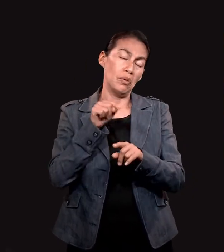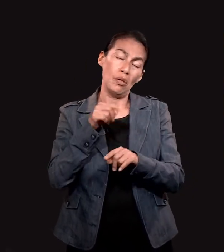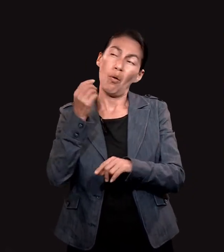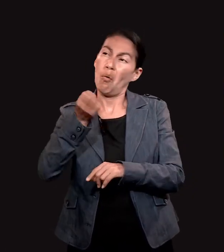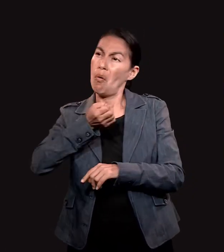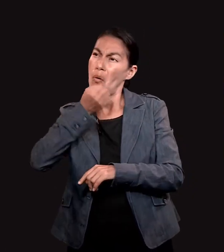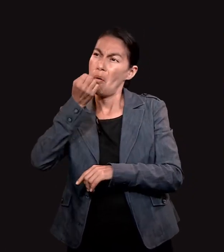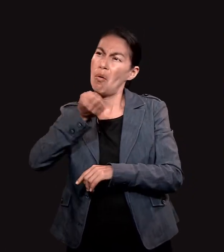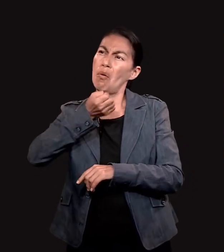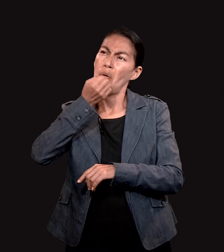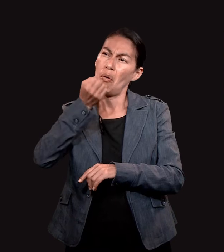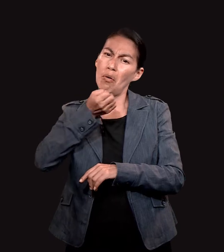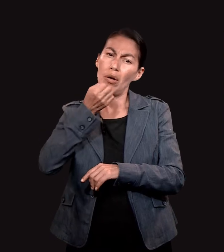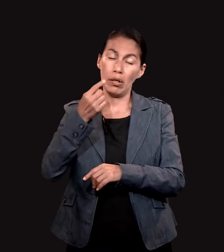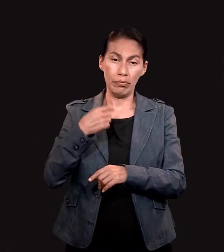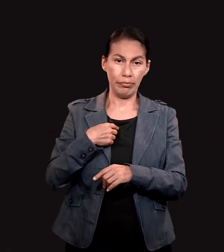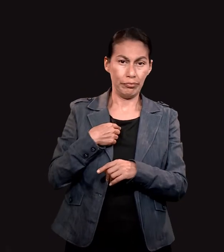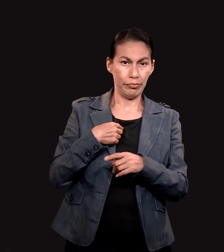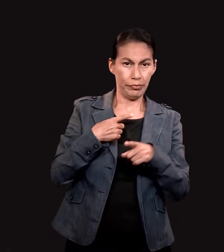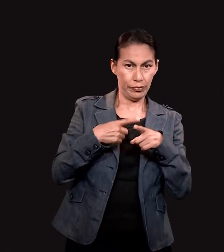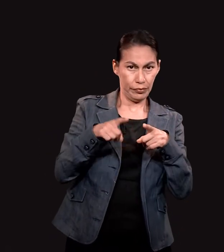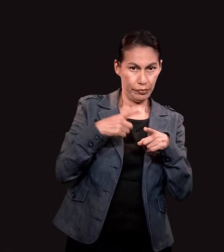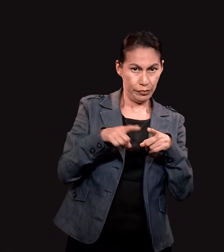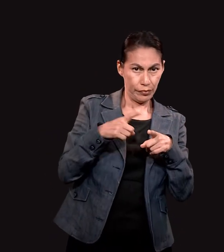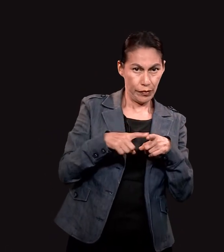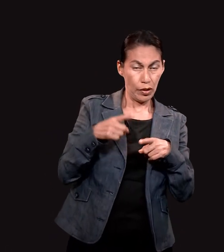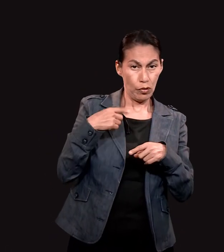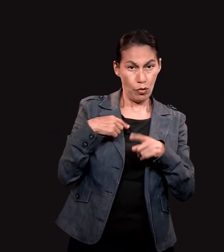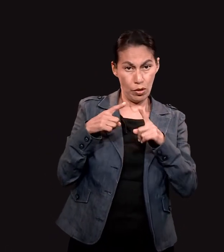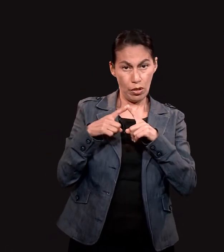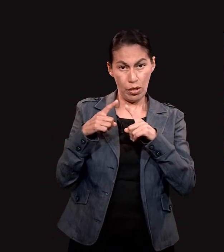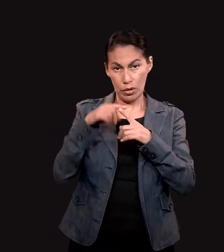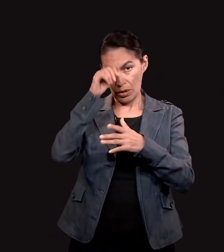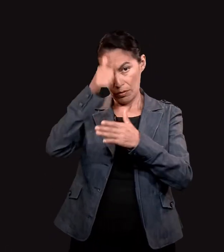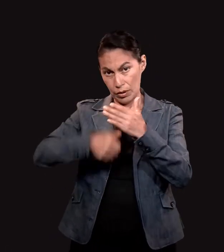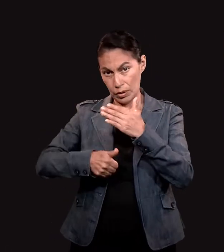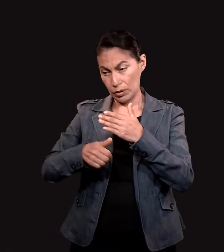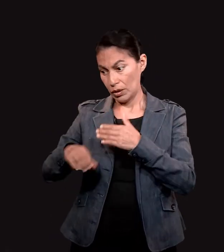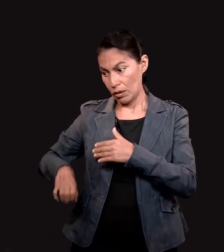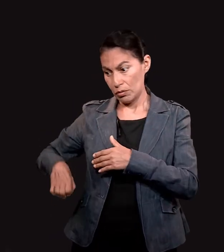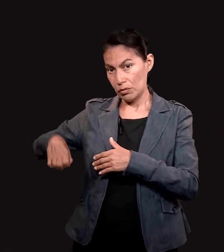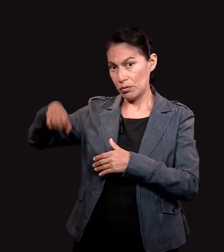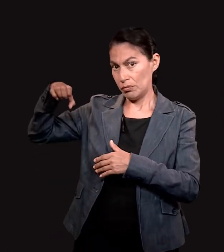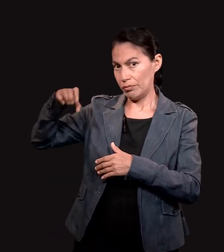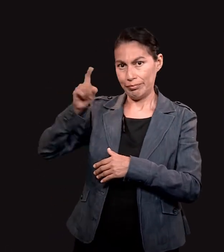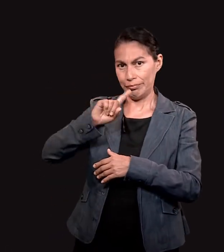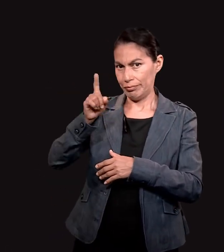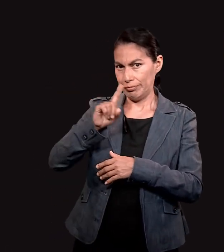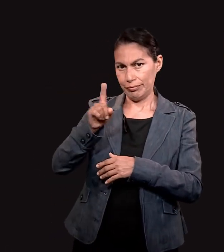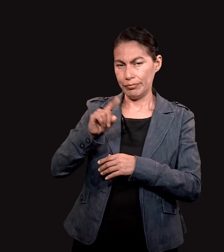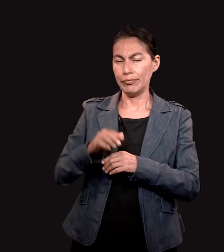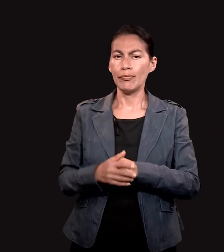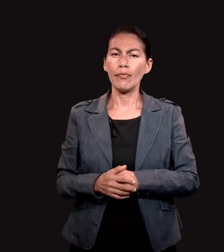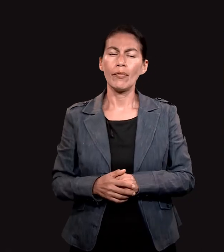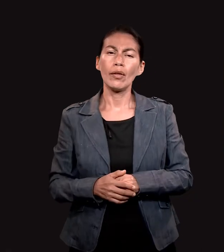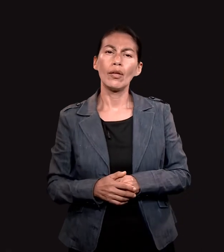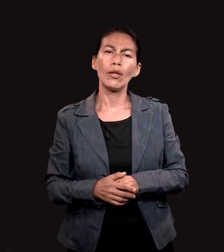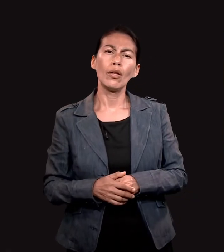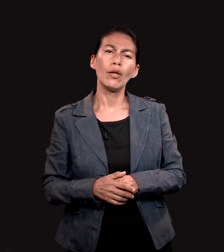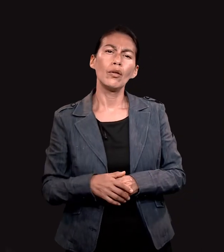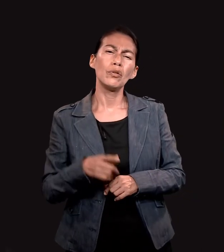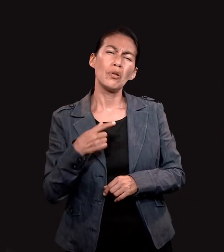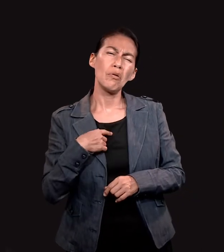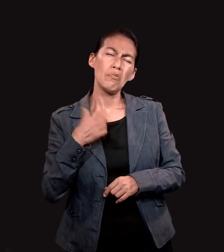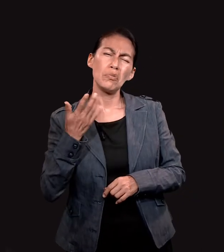oración. En mi caso, bueno, es un poco diferente porque yo pues no crecí dentro de la iglesia. Yo conocí la iglesia